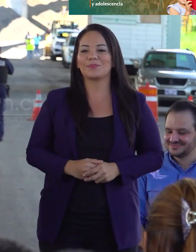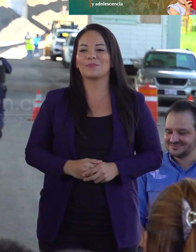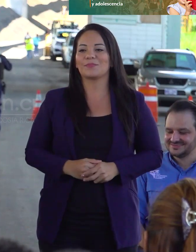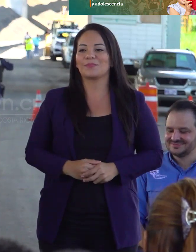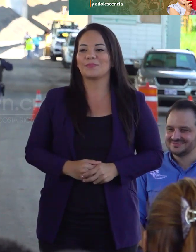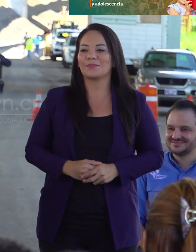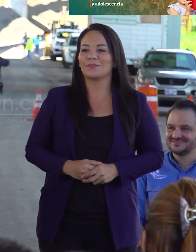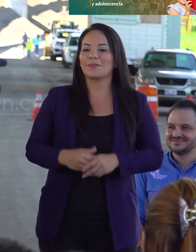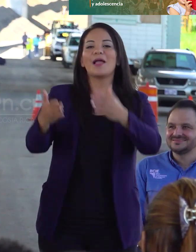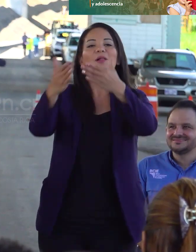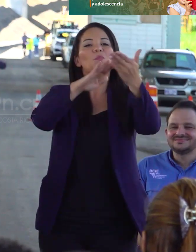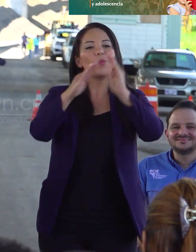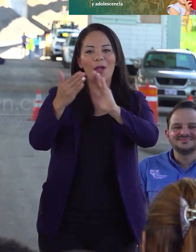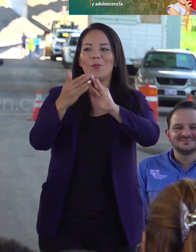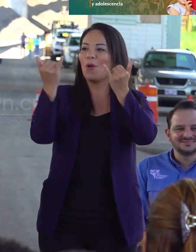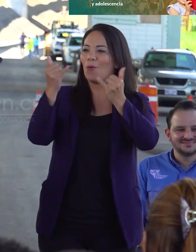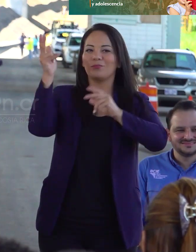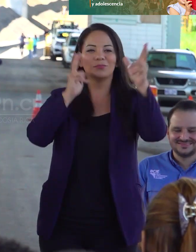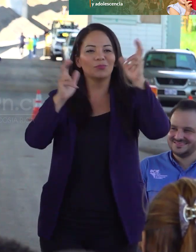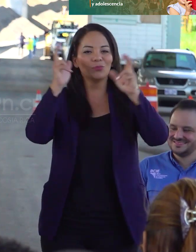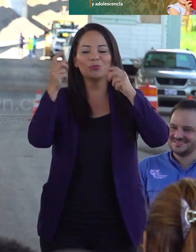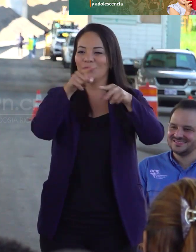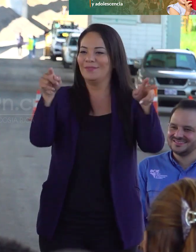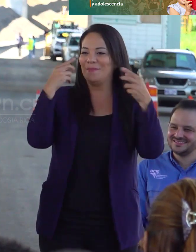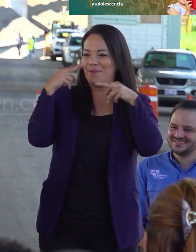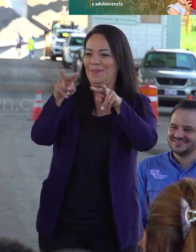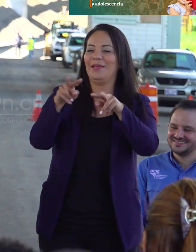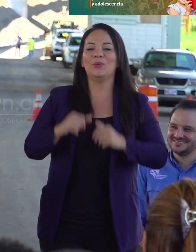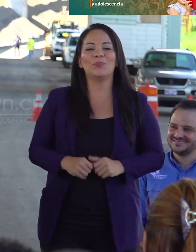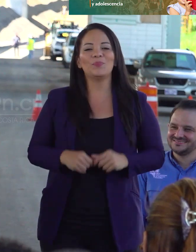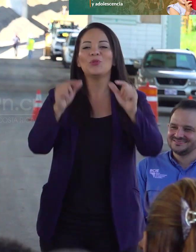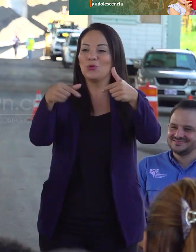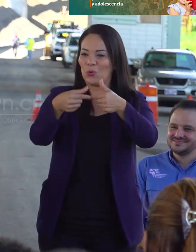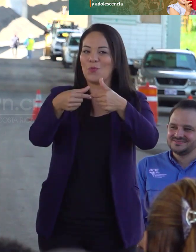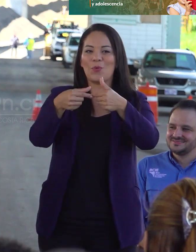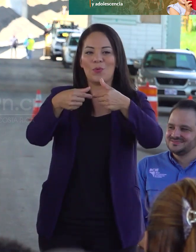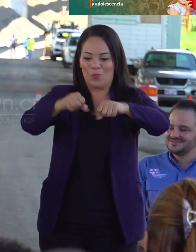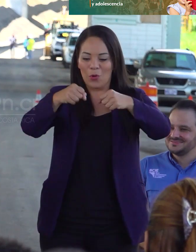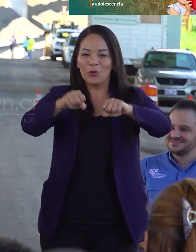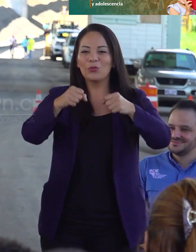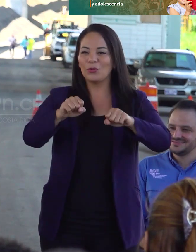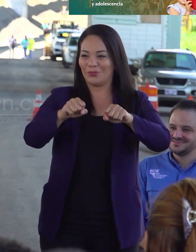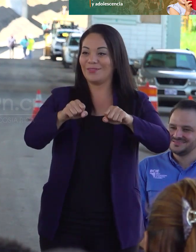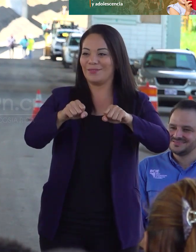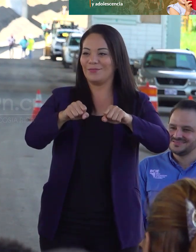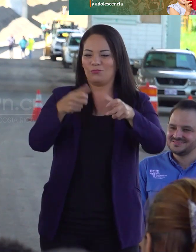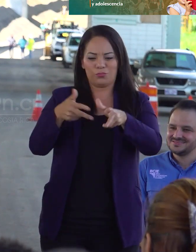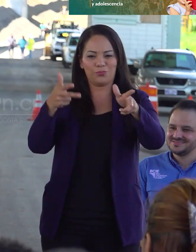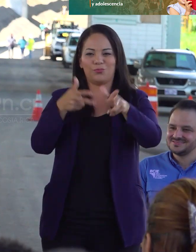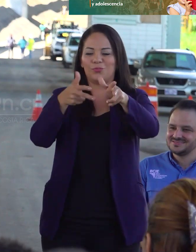Yo creo que el pueblo está hablando. Ustedes vieron a un grupo de motocicletas que